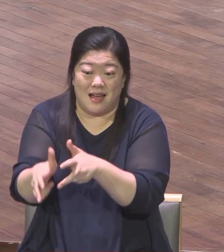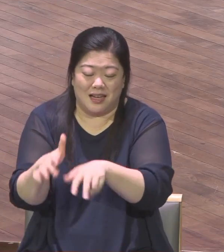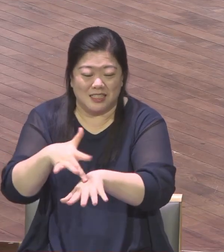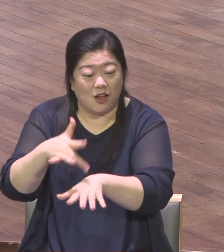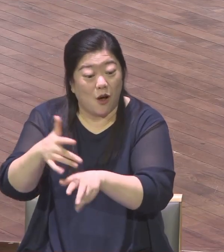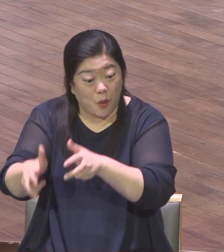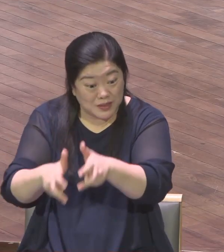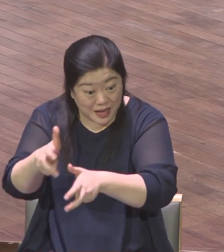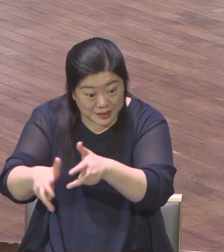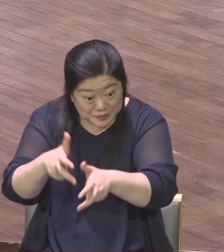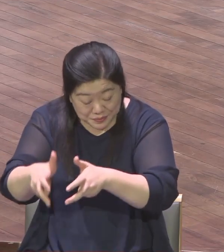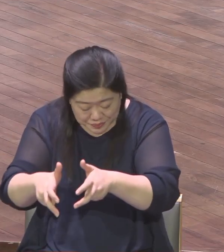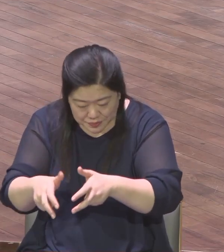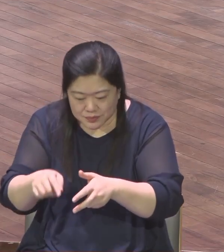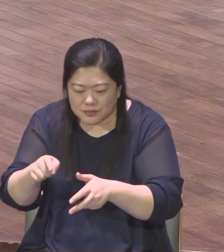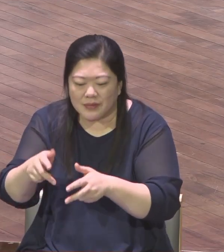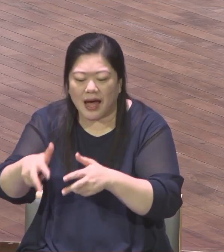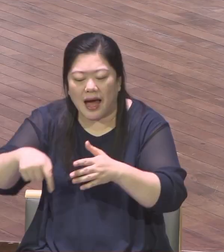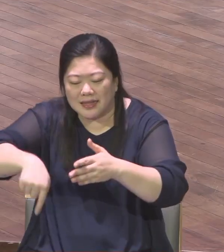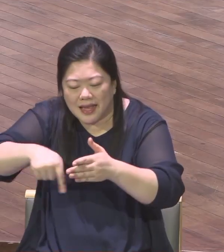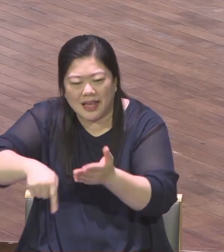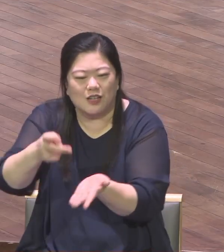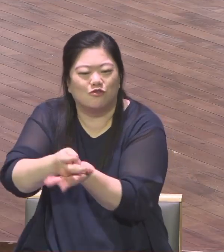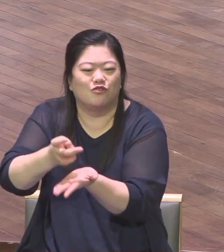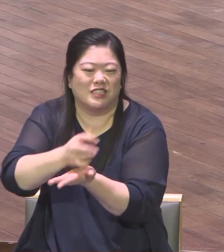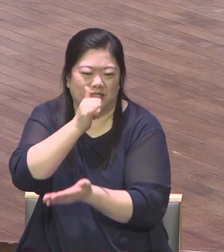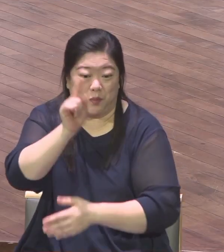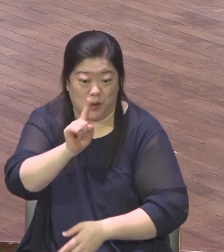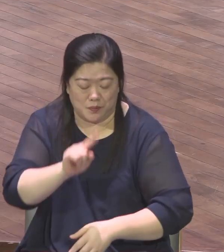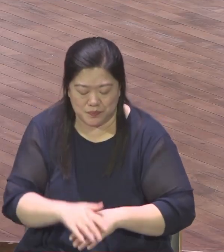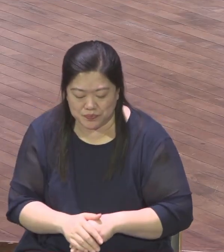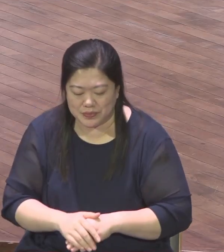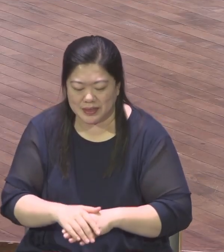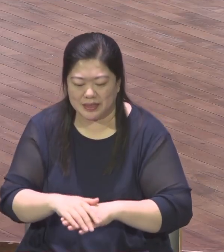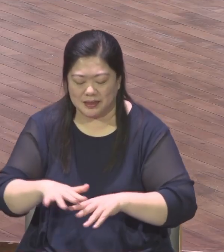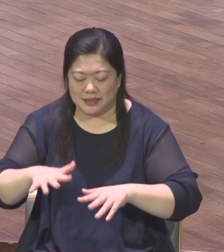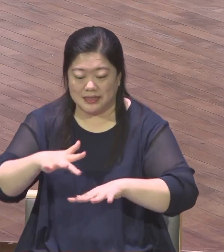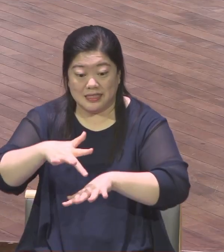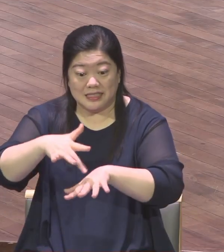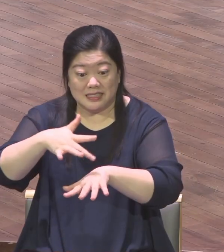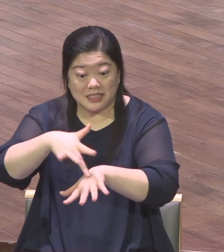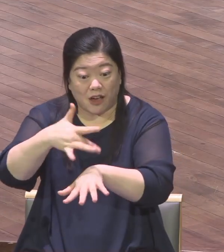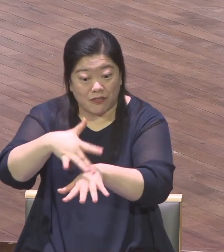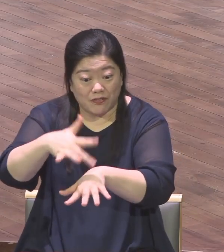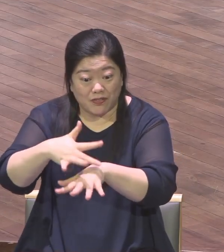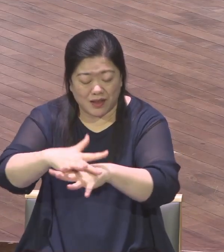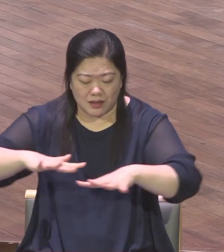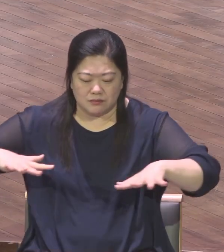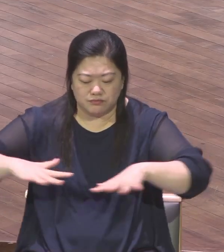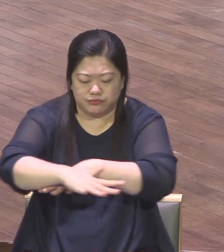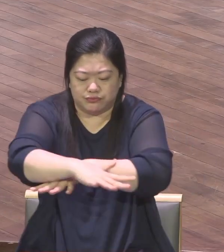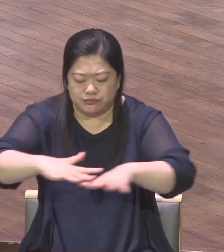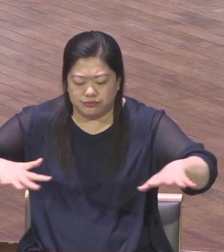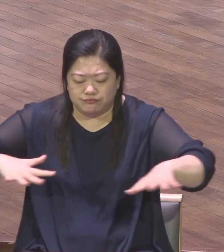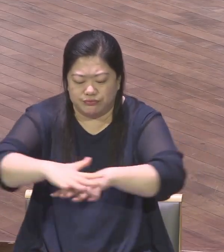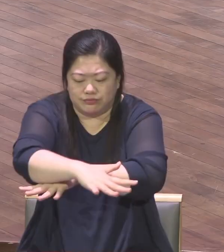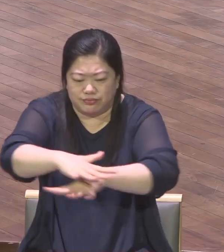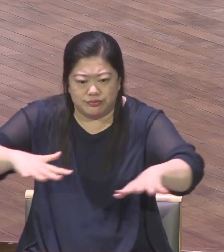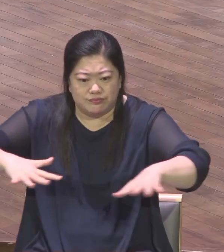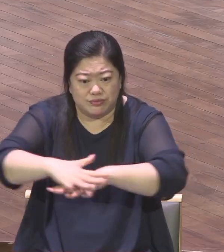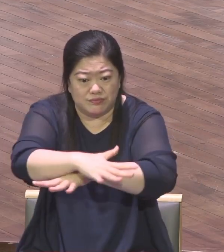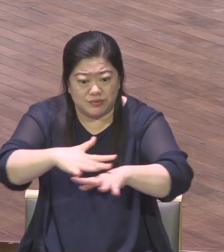뭐냐면 일을 하다가 실이 엉키면 즉시 공장장을